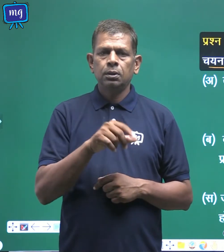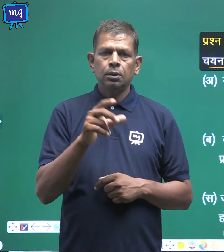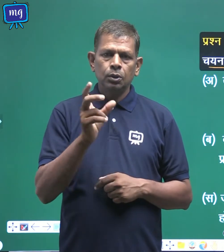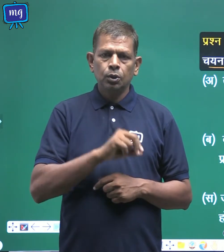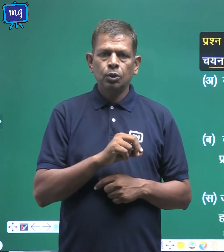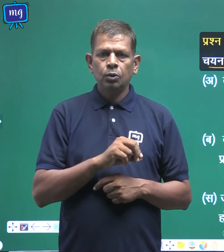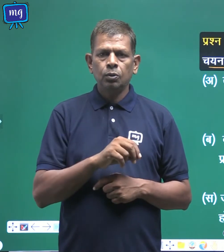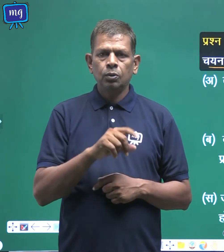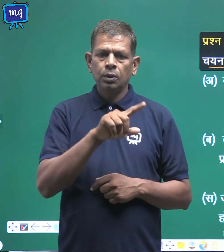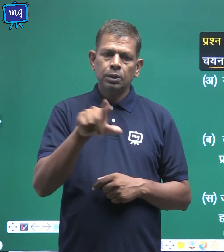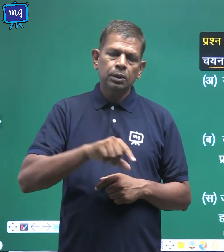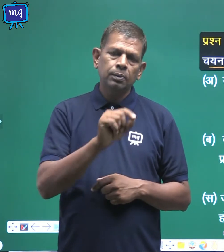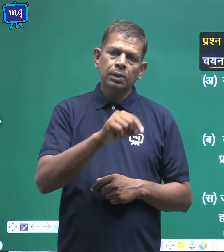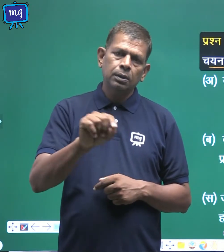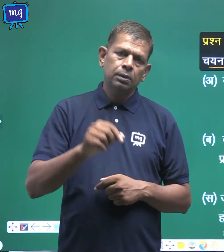तो असत्य पर।